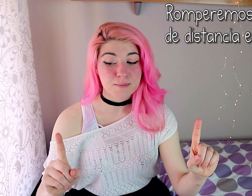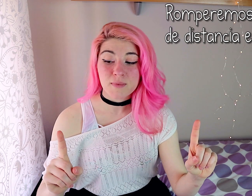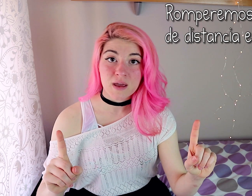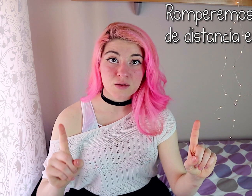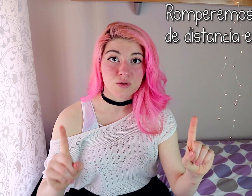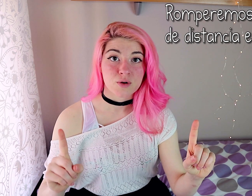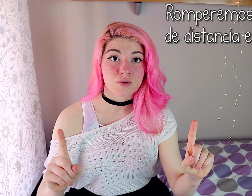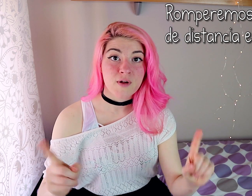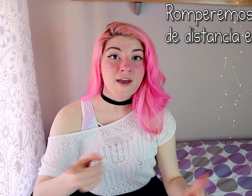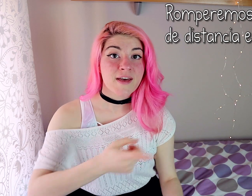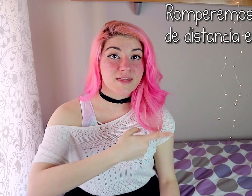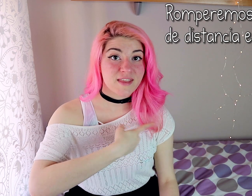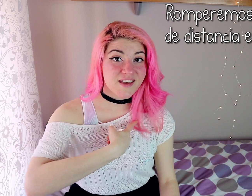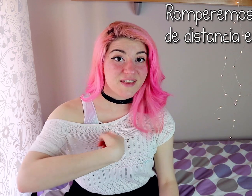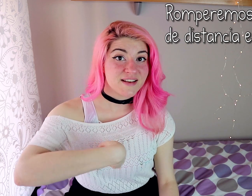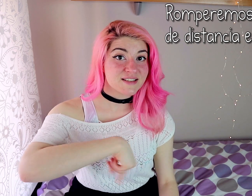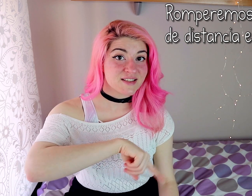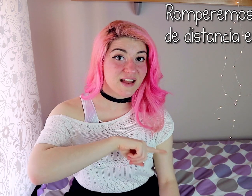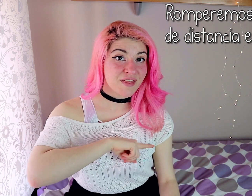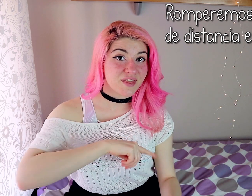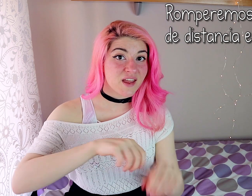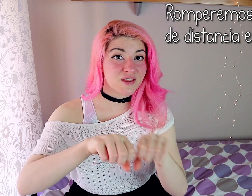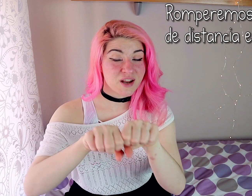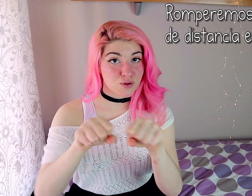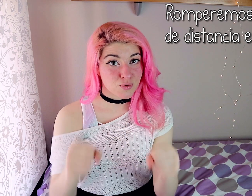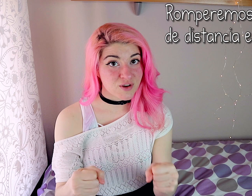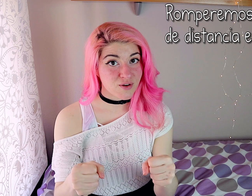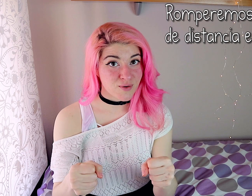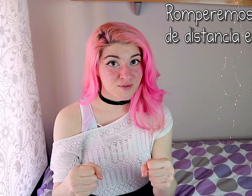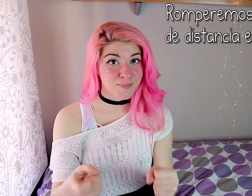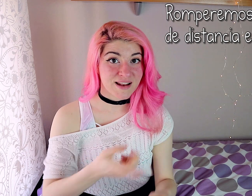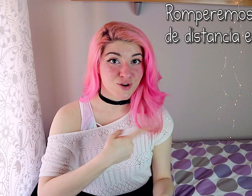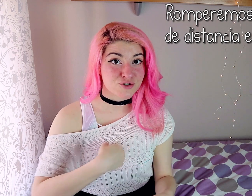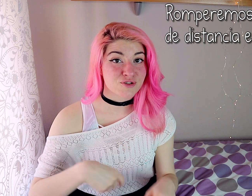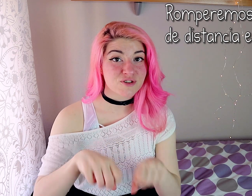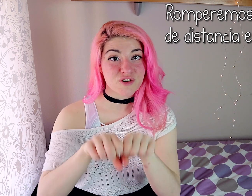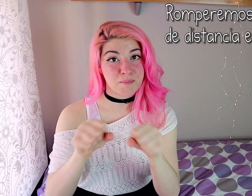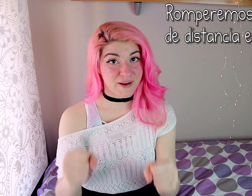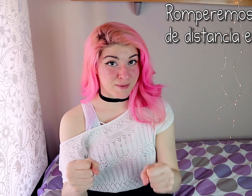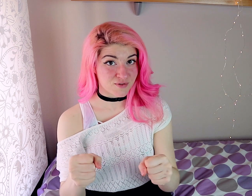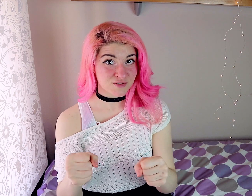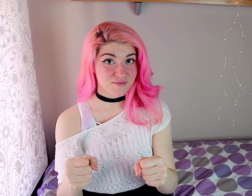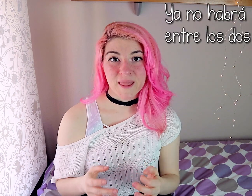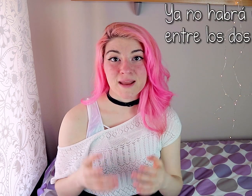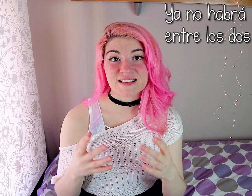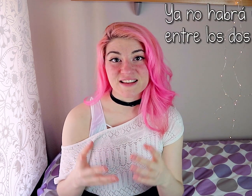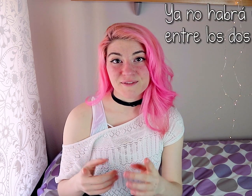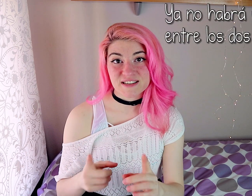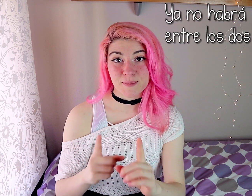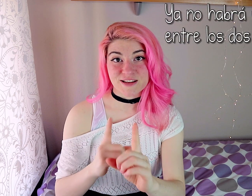metro de distancia entre tú y yo, ¿vale? Nosotros romperemos. Y la siguiente frase pasa